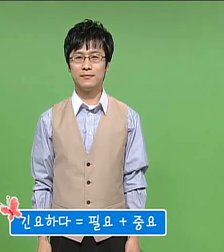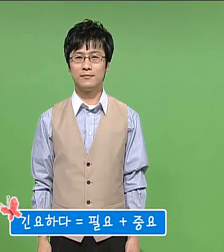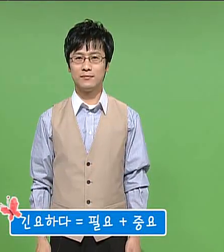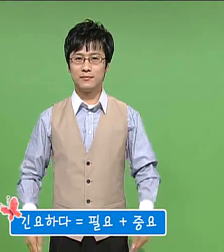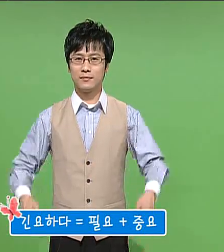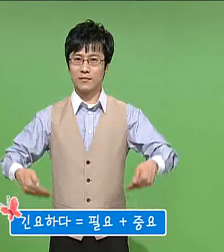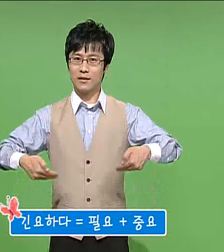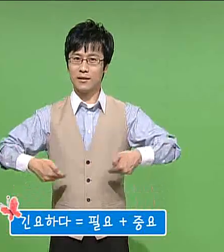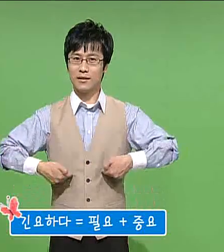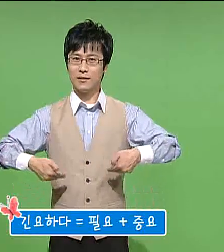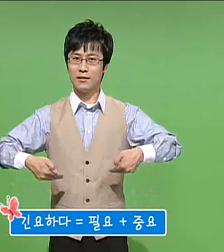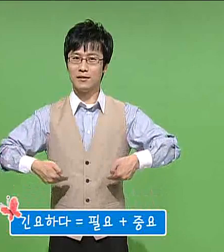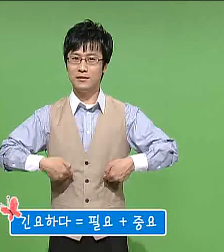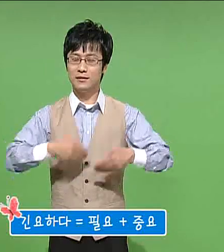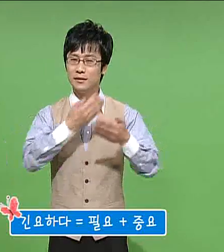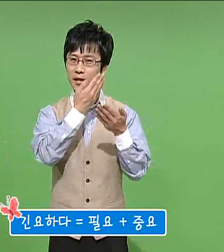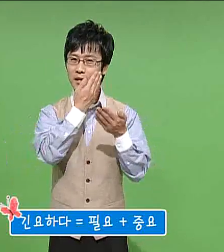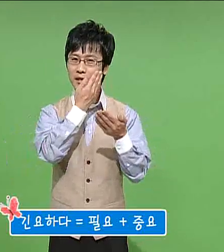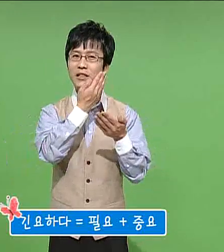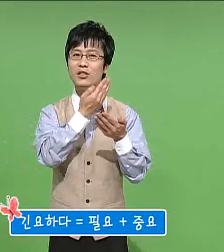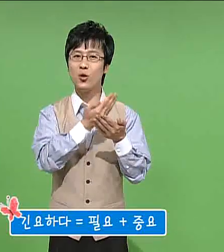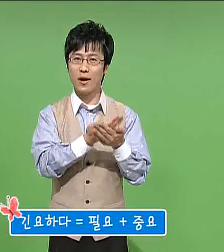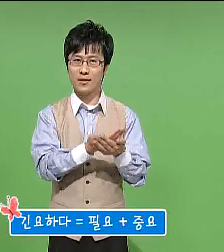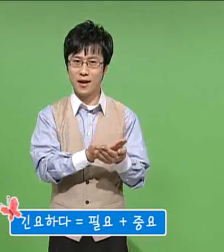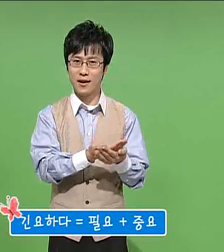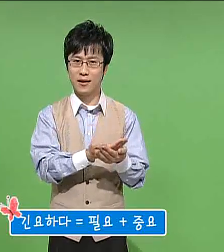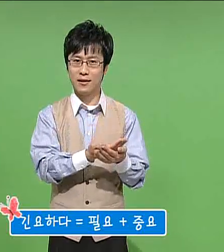필요와 중요 수화를 함께 씁니다.